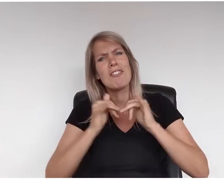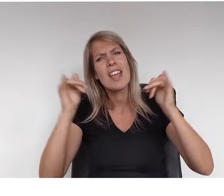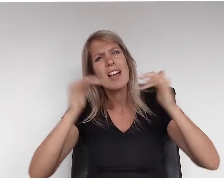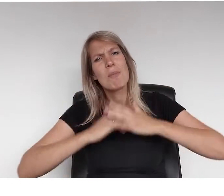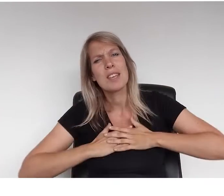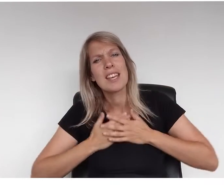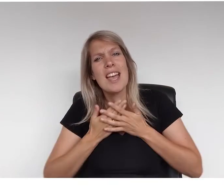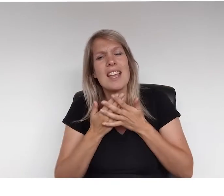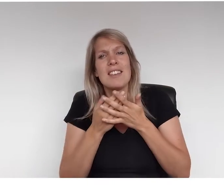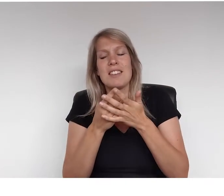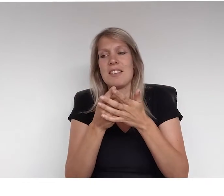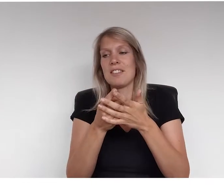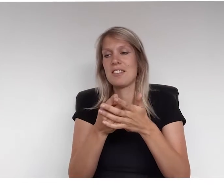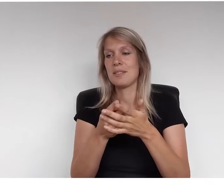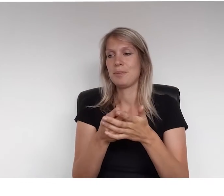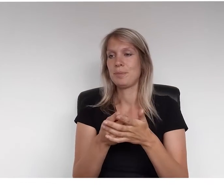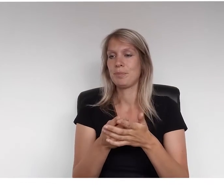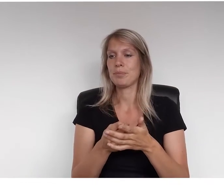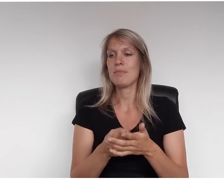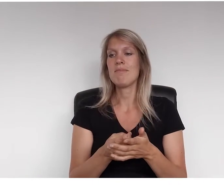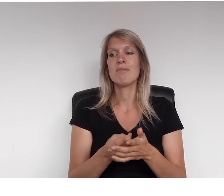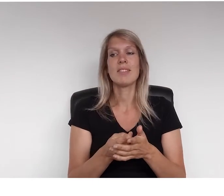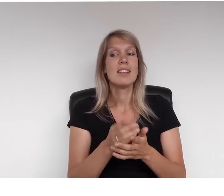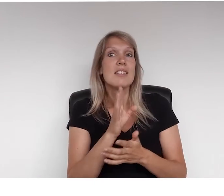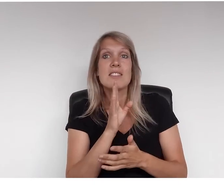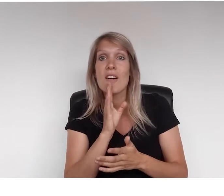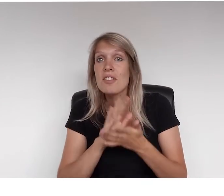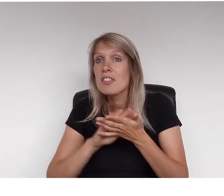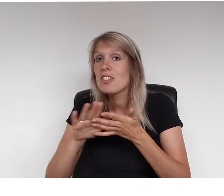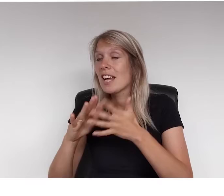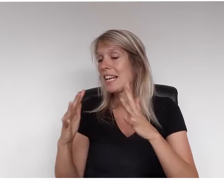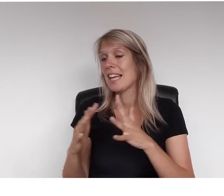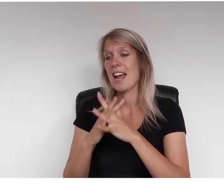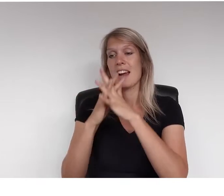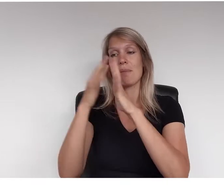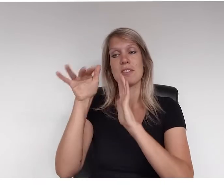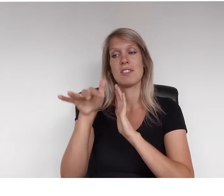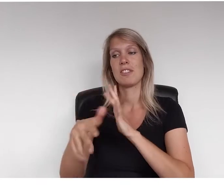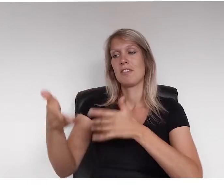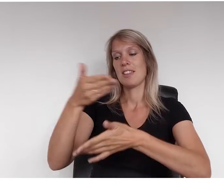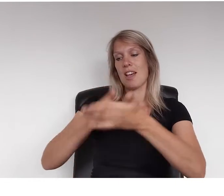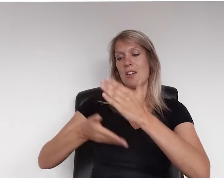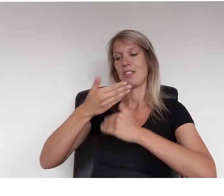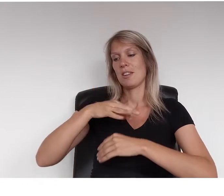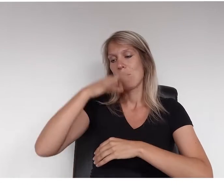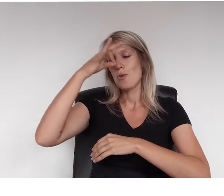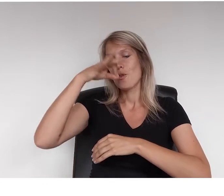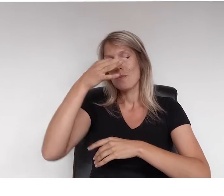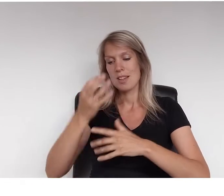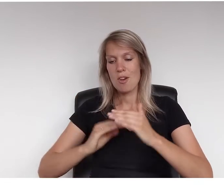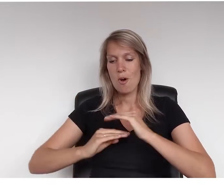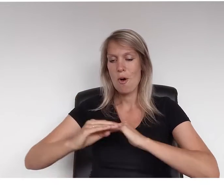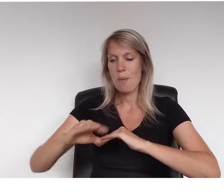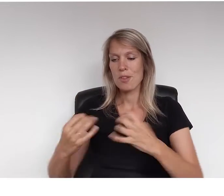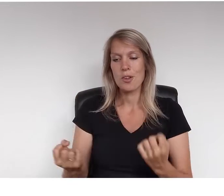je geeft. Zelfs als er geen kerk bestond, vertelden de bloemen op